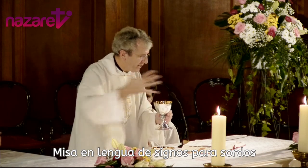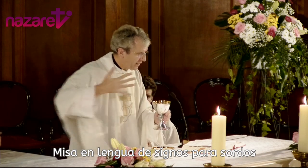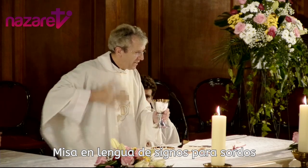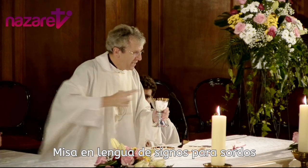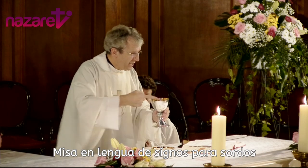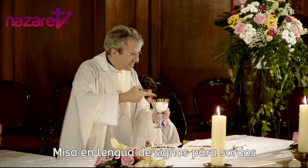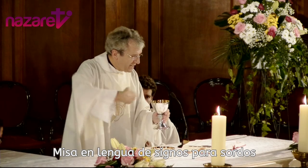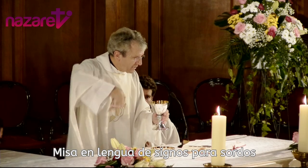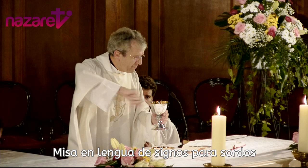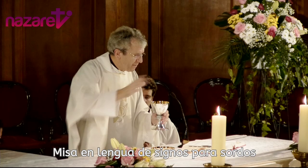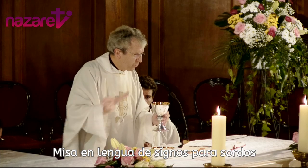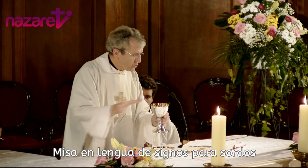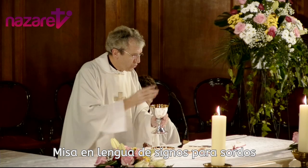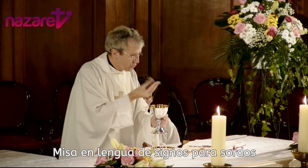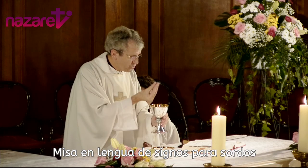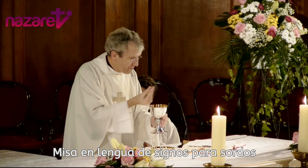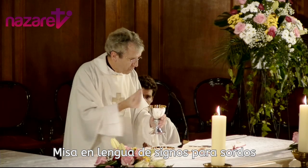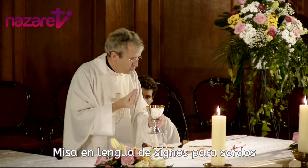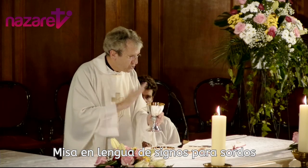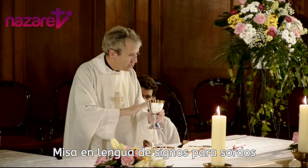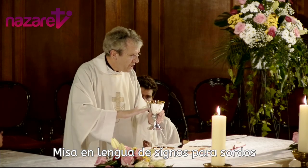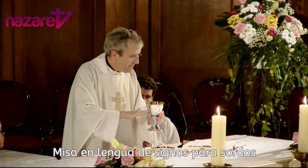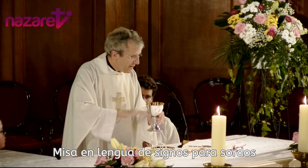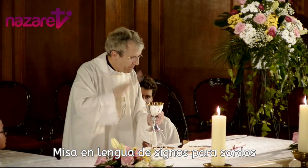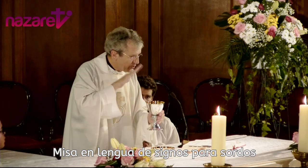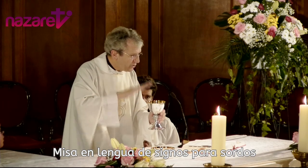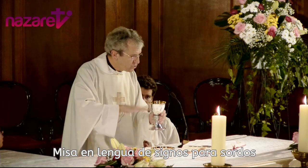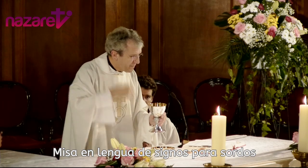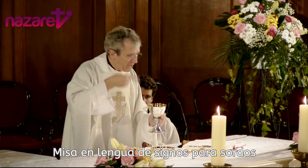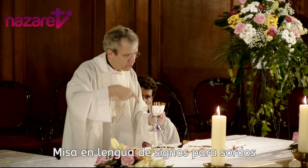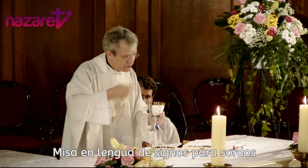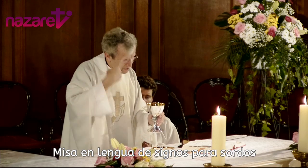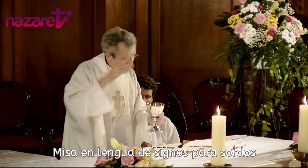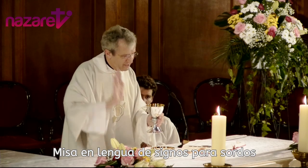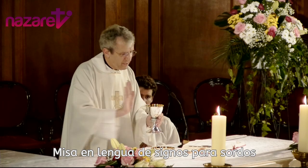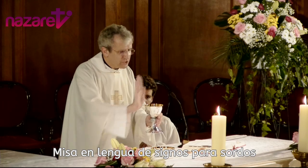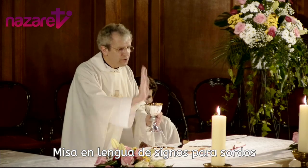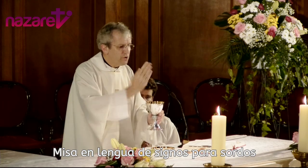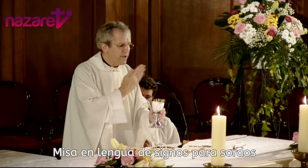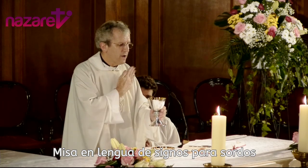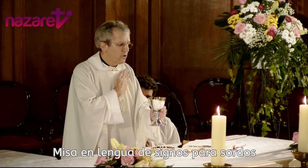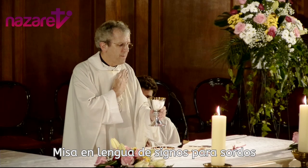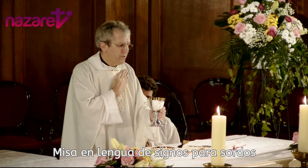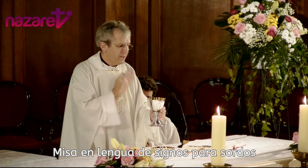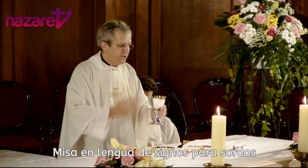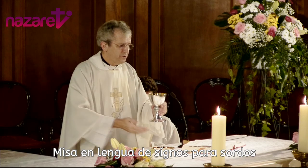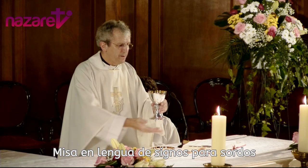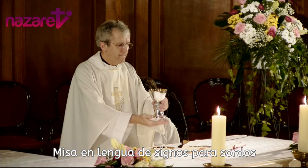eterna, que será derramada por vosotros y por muchos para el perdón de los pecados. Haced esto en conmemoración